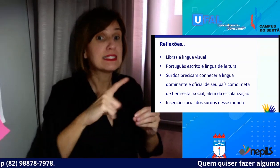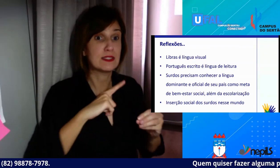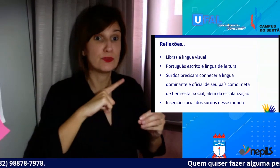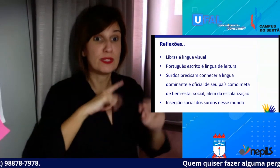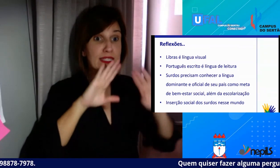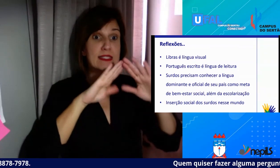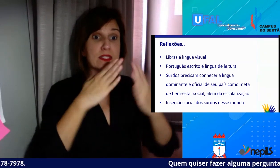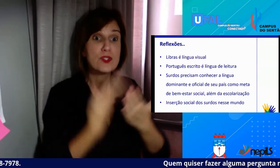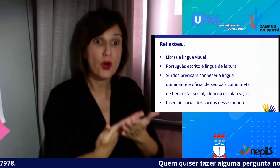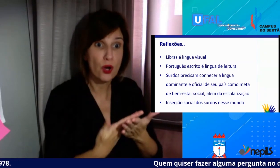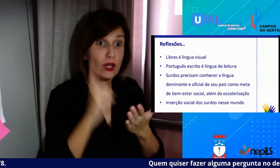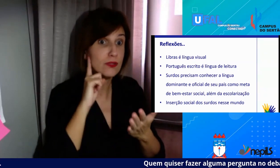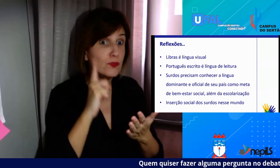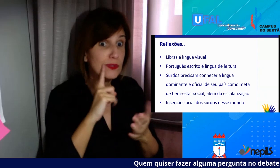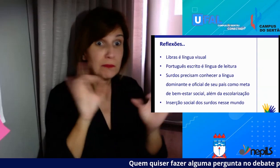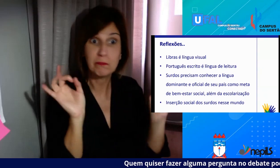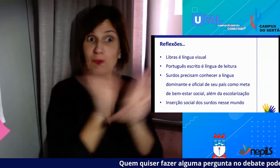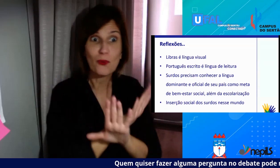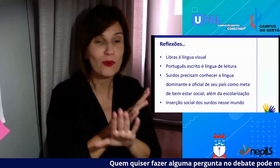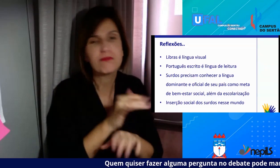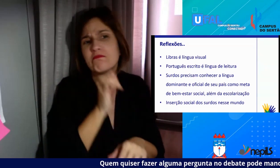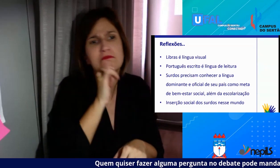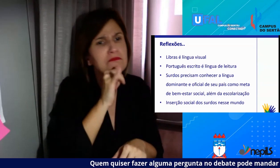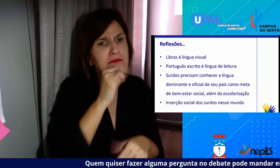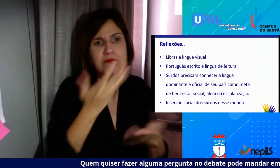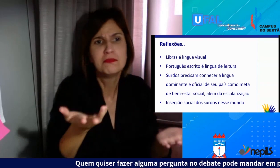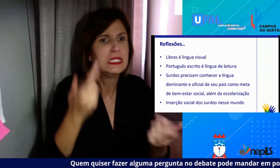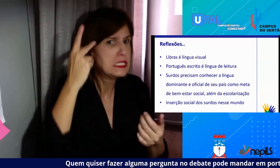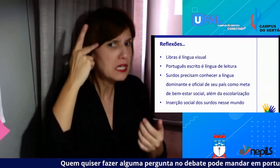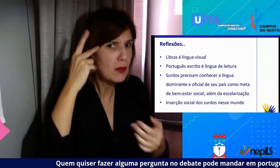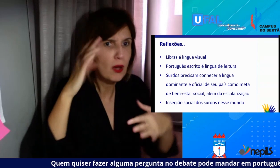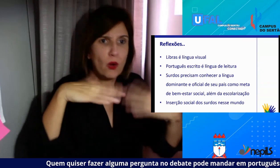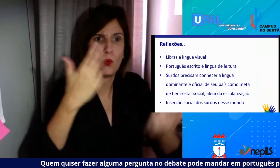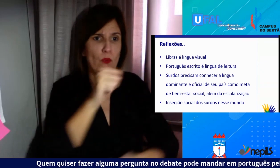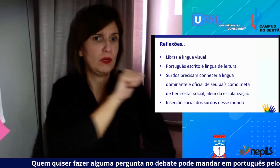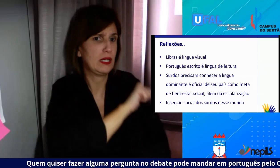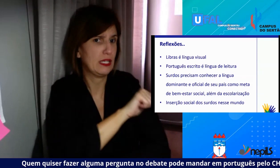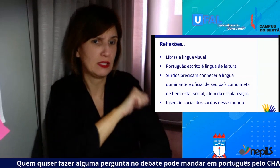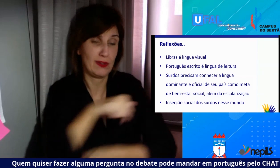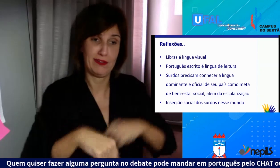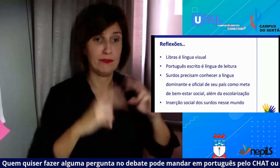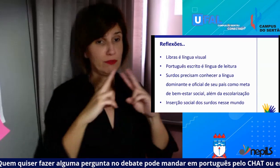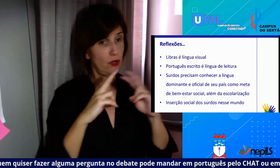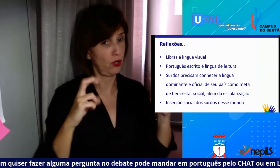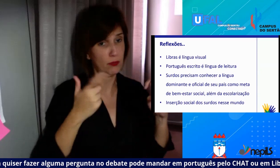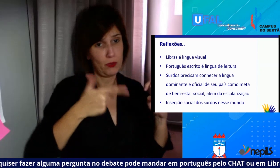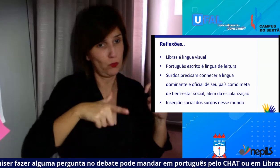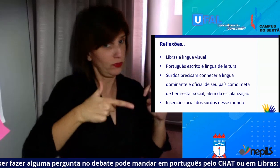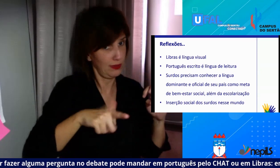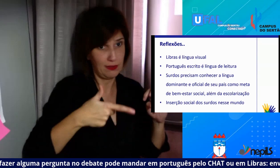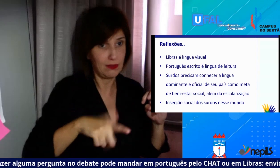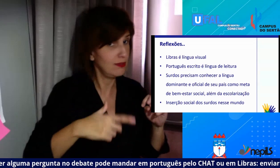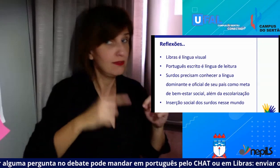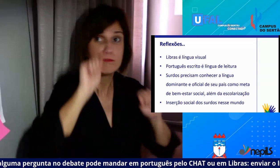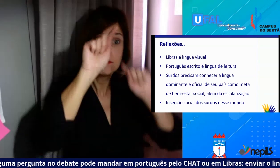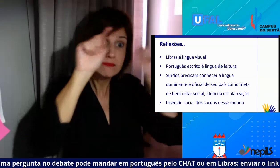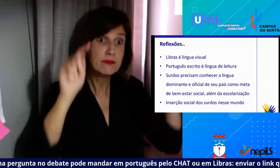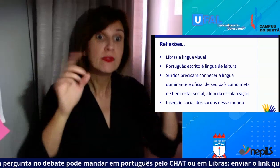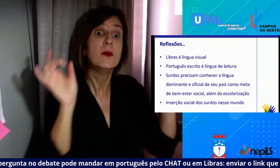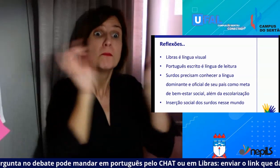isso se efetive. Os referenciais trazem a questão das escolas para surdos, aquelas que já existem, por